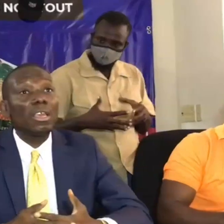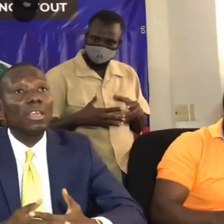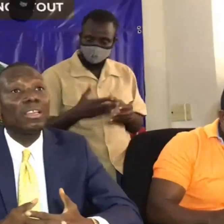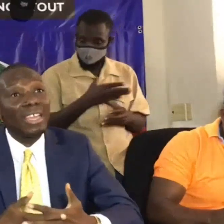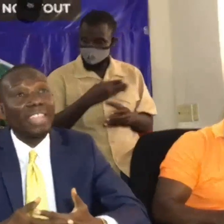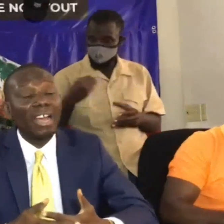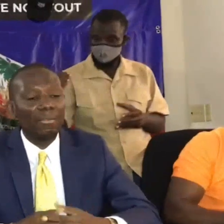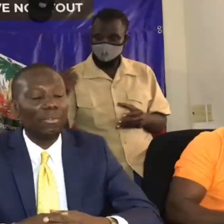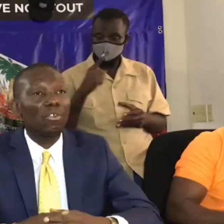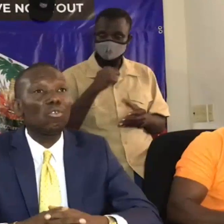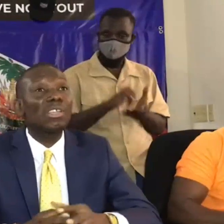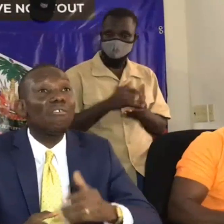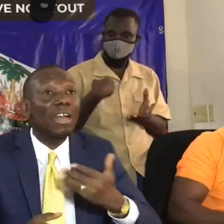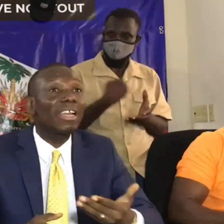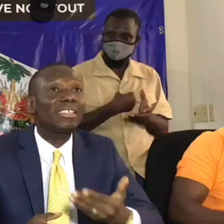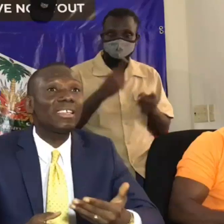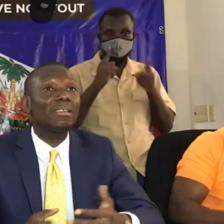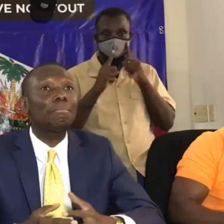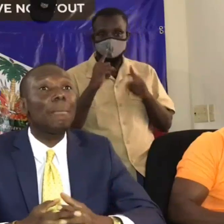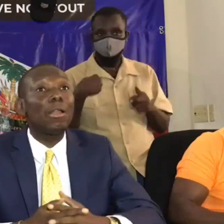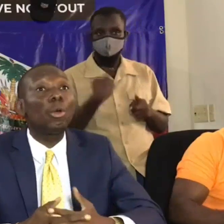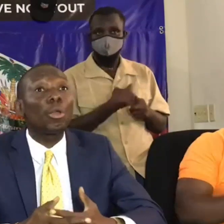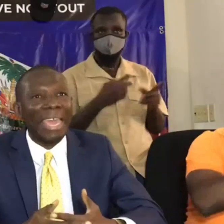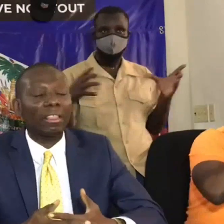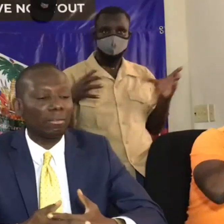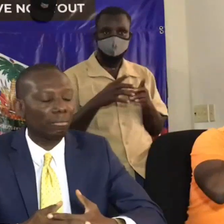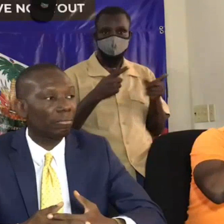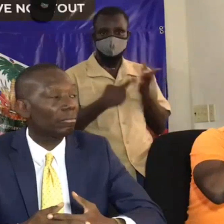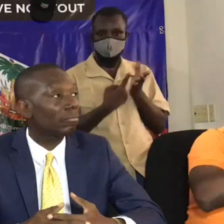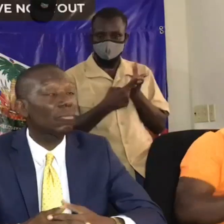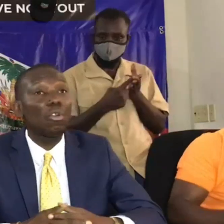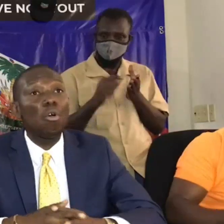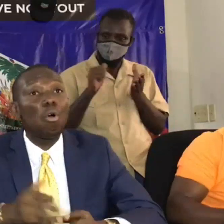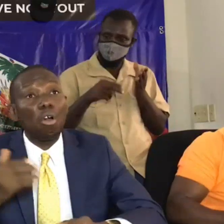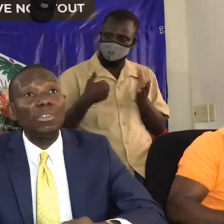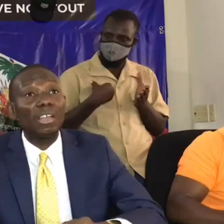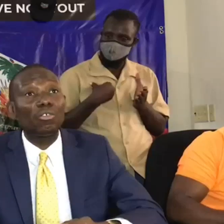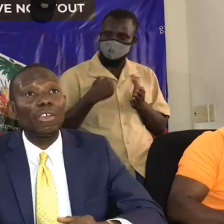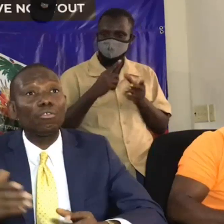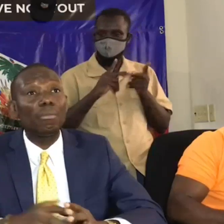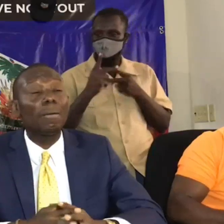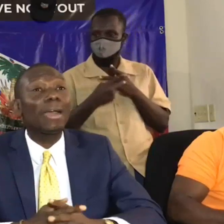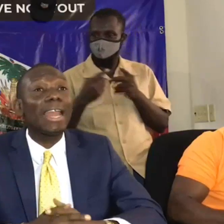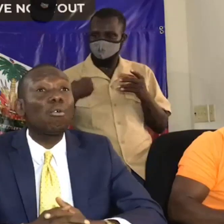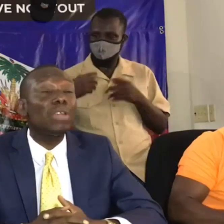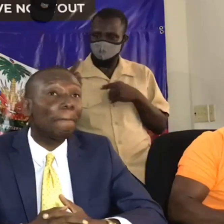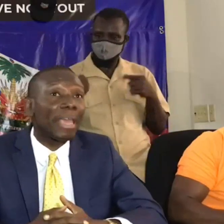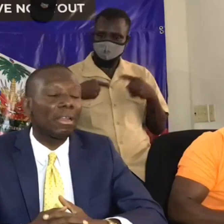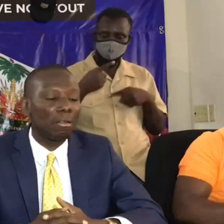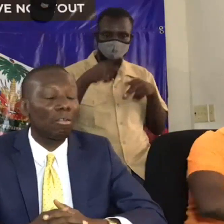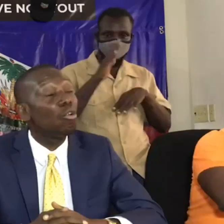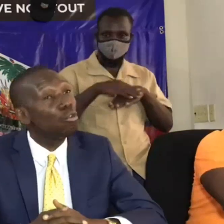Et déjà nous avons adressé pas mal de requêtes au commissaire du gouvernement près la